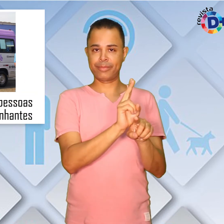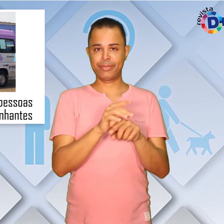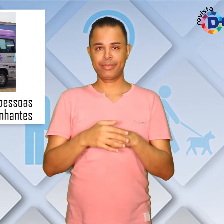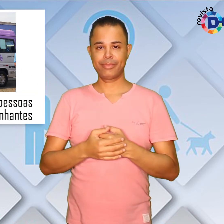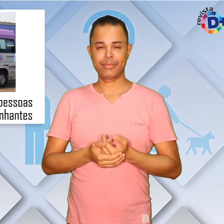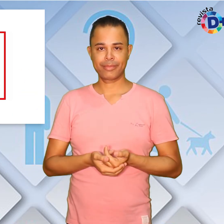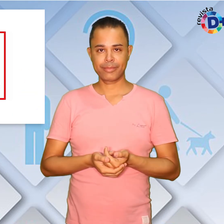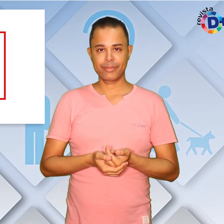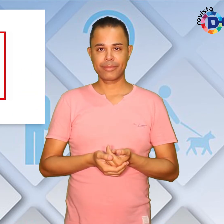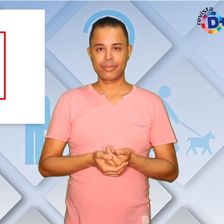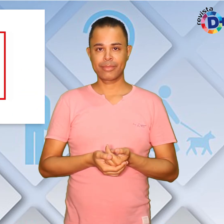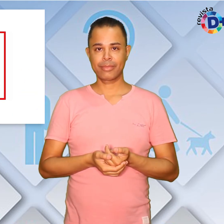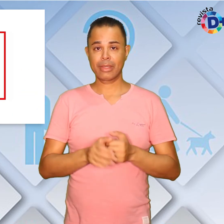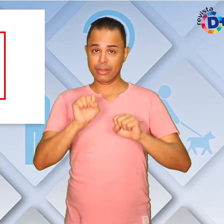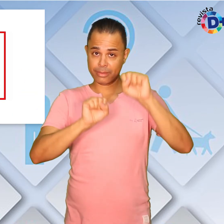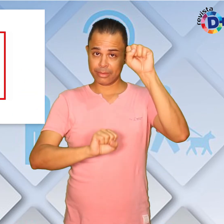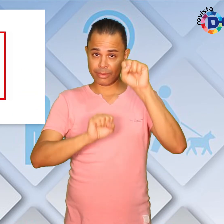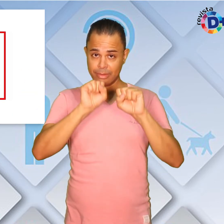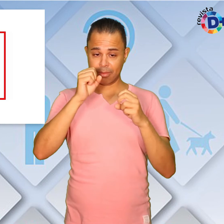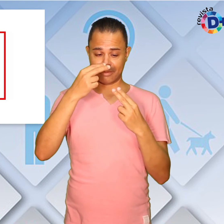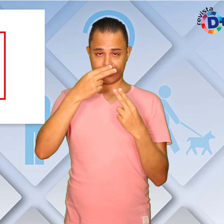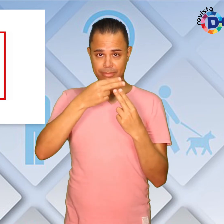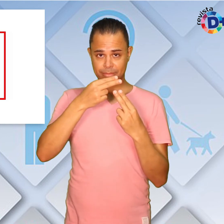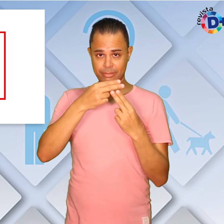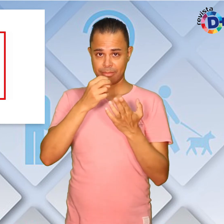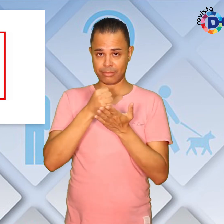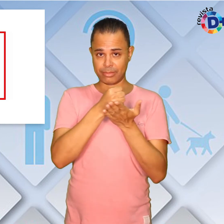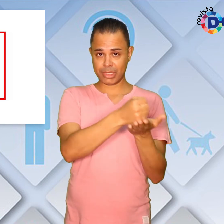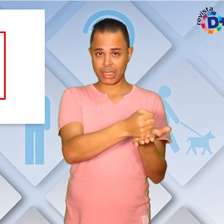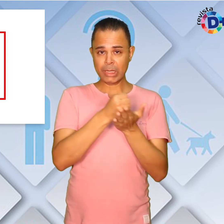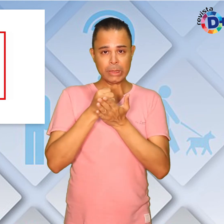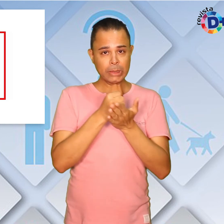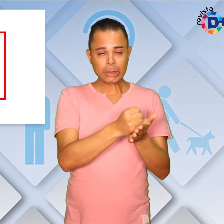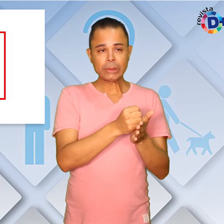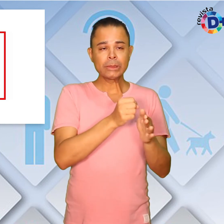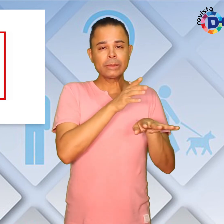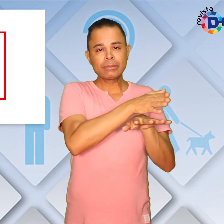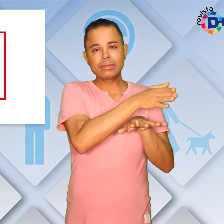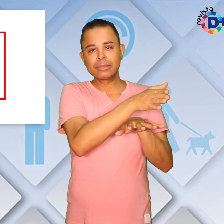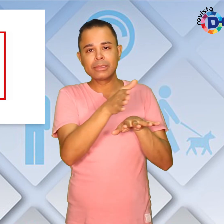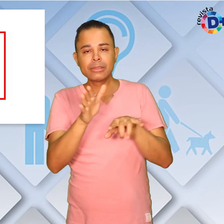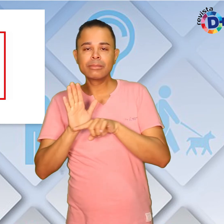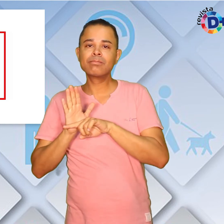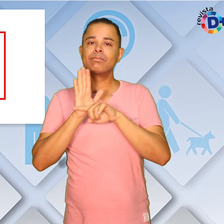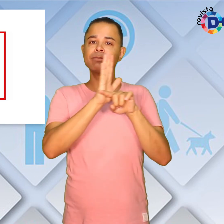a sptrans trabalha em várias frentes para garantir acessibilidade